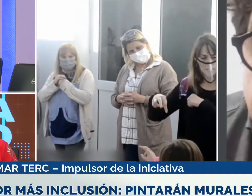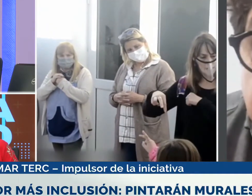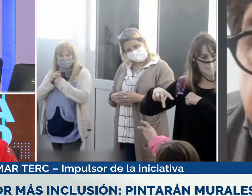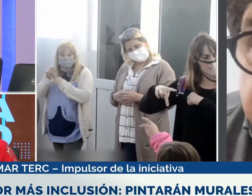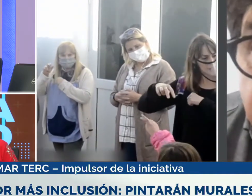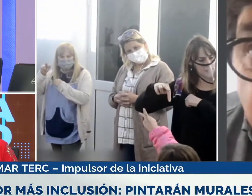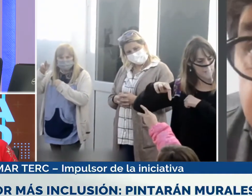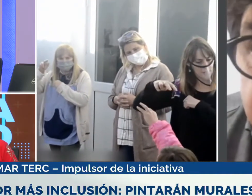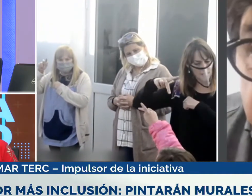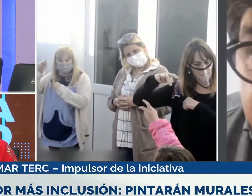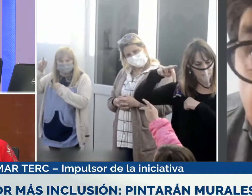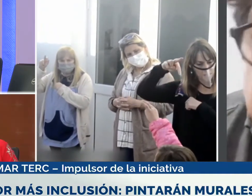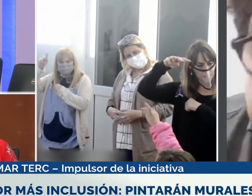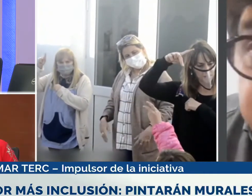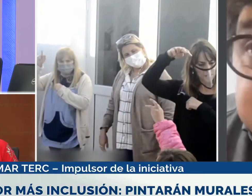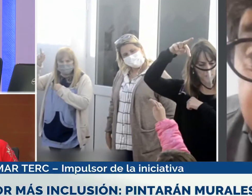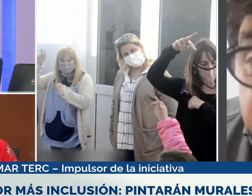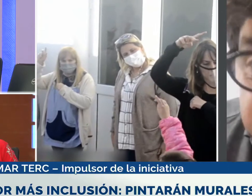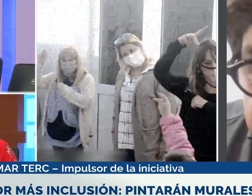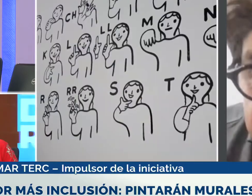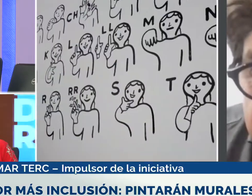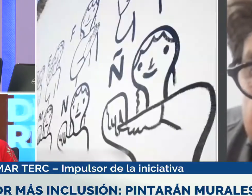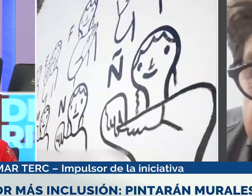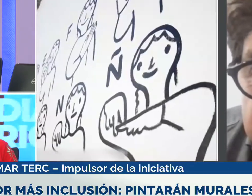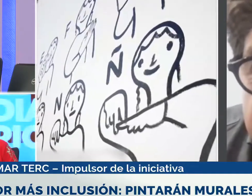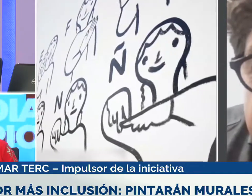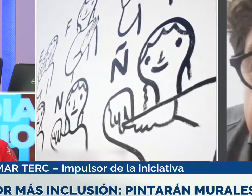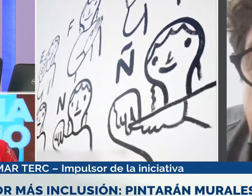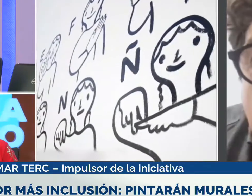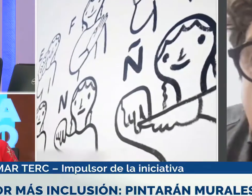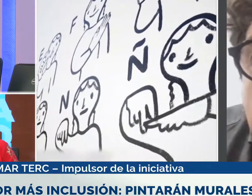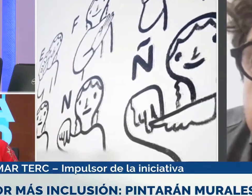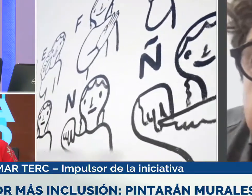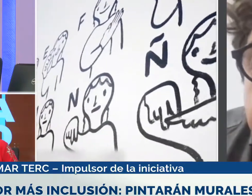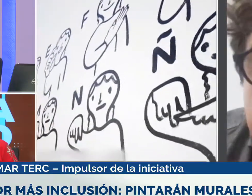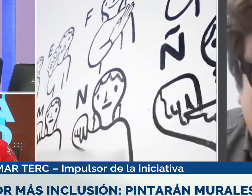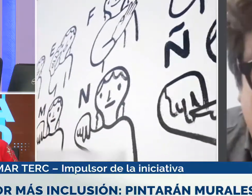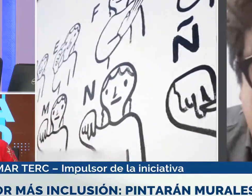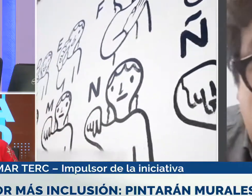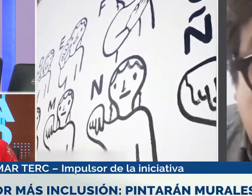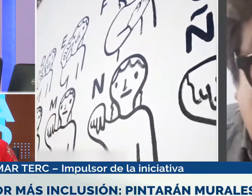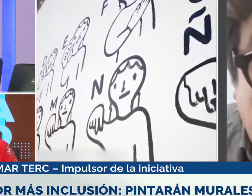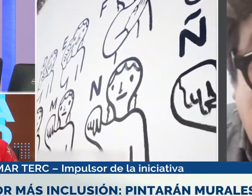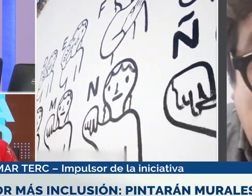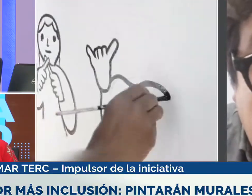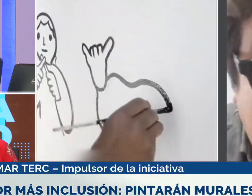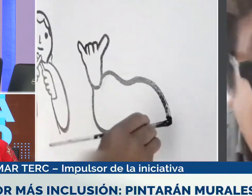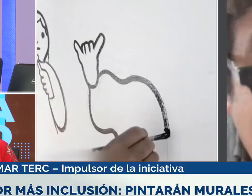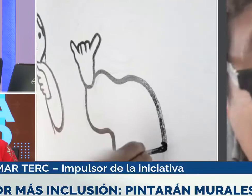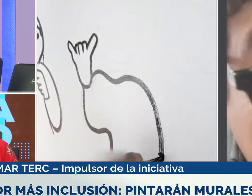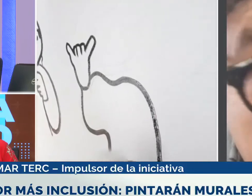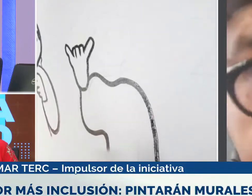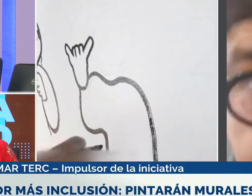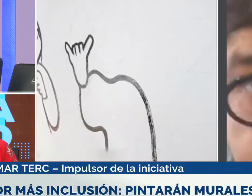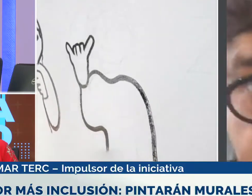prenda, ojalá que prenda, como prendió acá en San Luis. Omar, el mundo trabaja con lenguajes de señas en la inclusión,